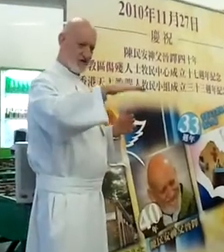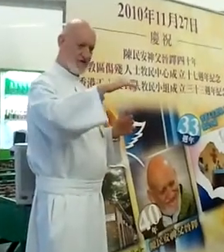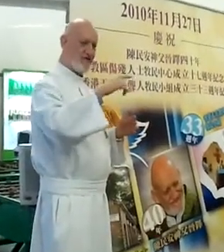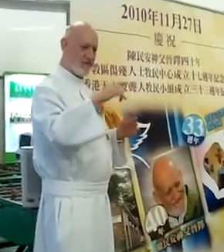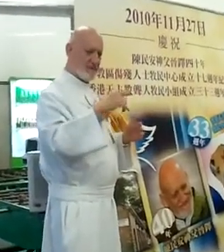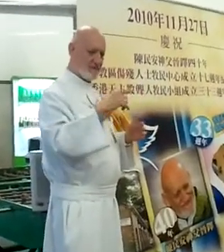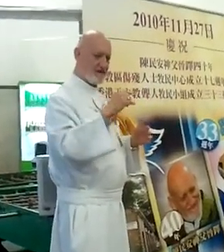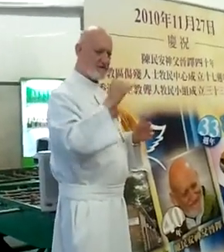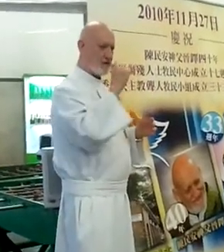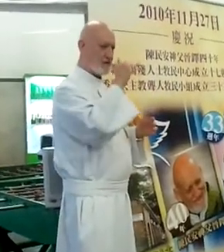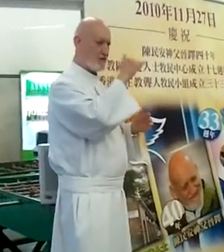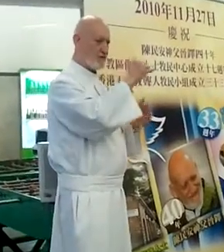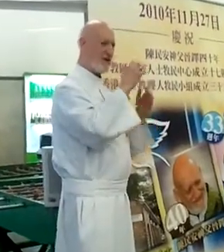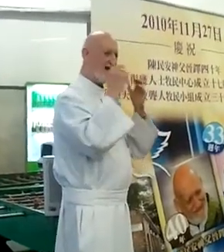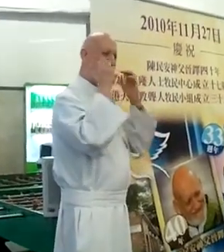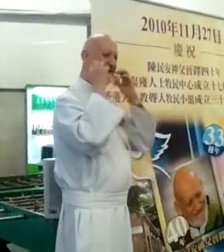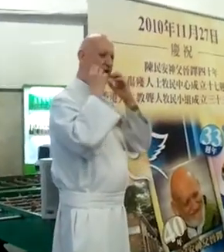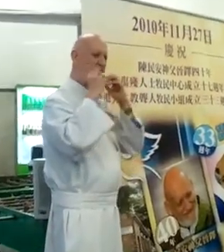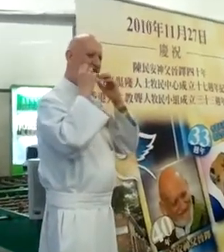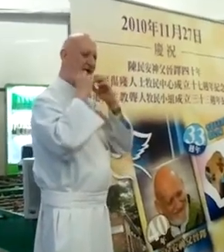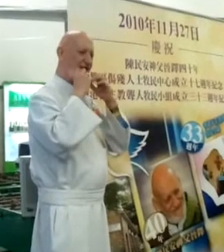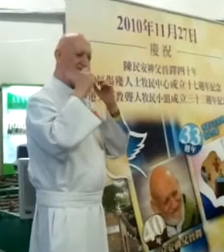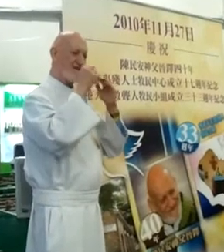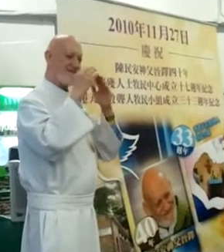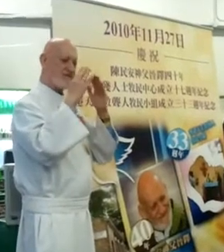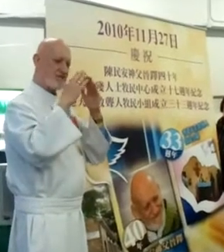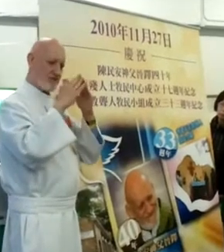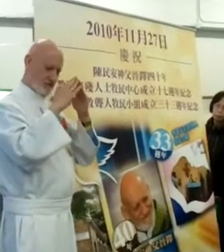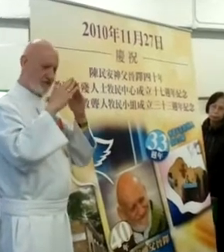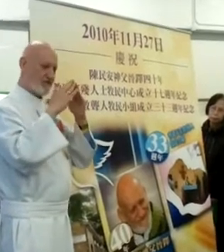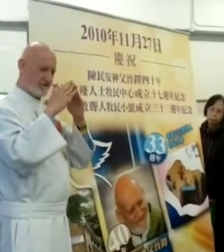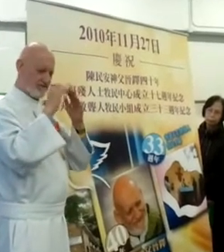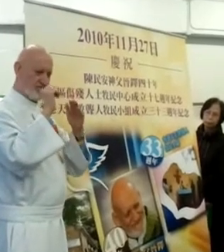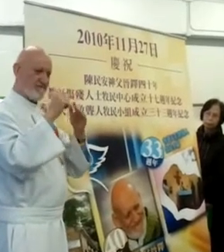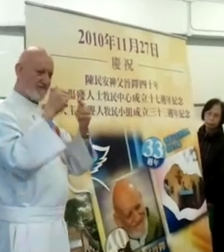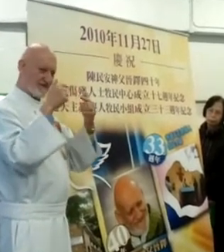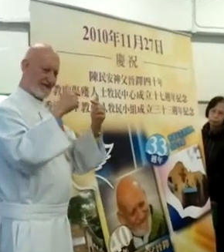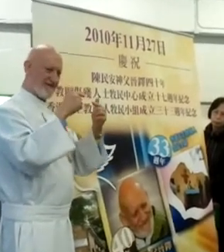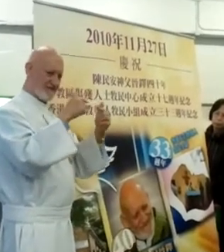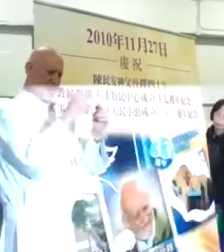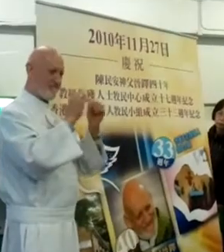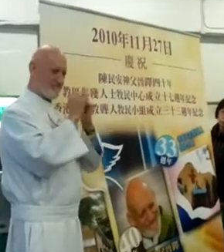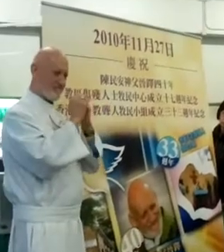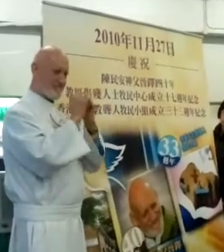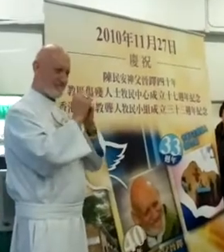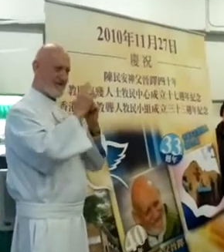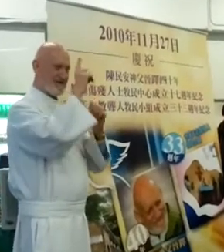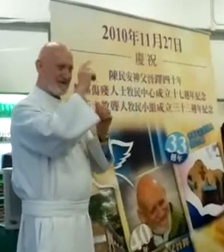咁我日漸長大的時候咧，咁我喺猶太人的家庭，